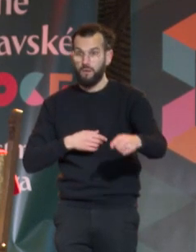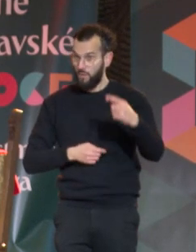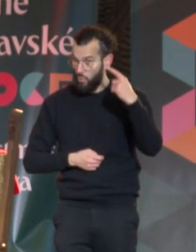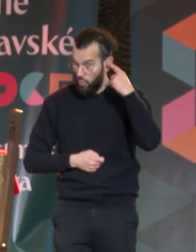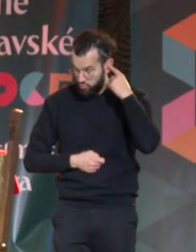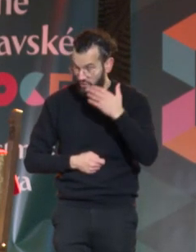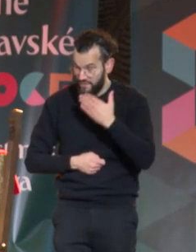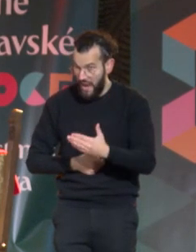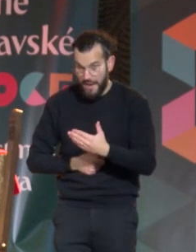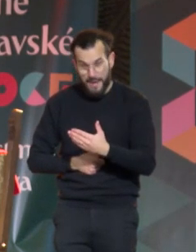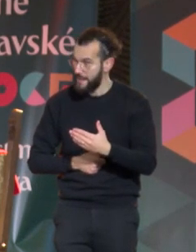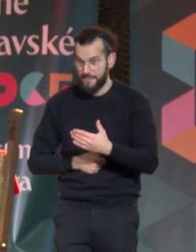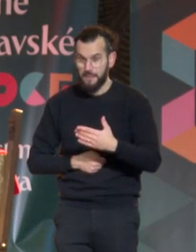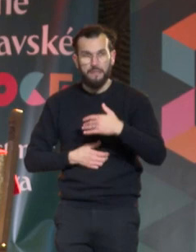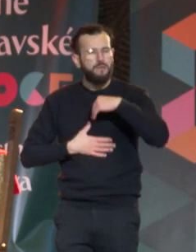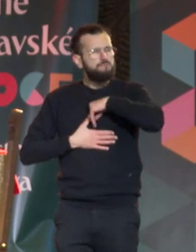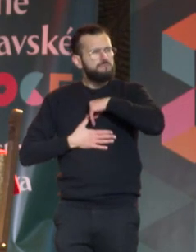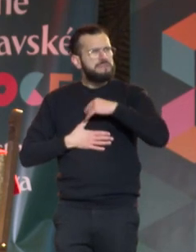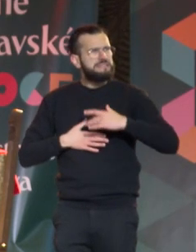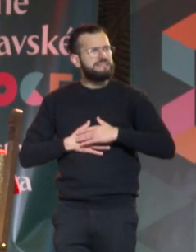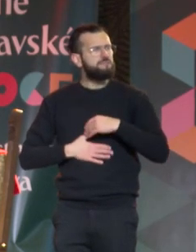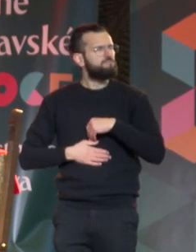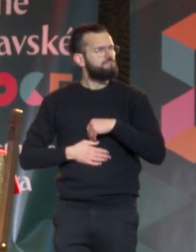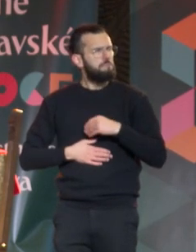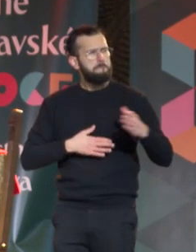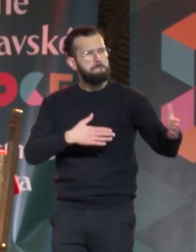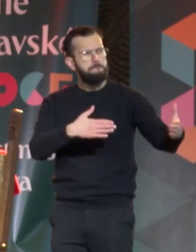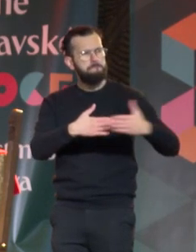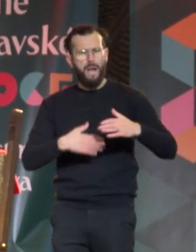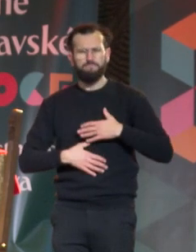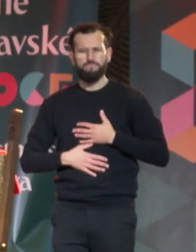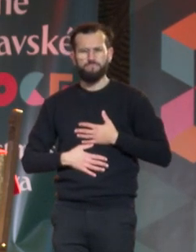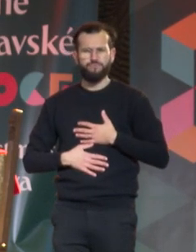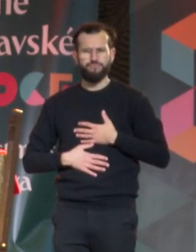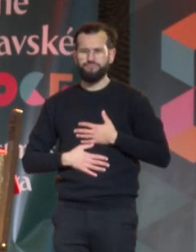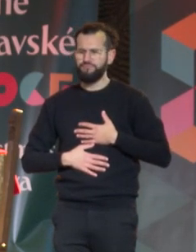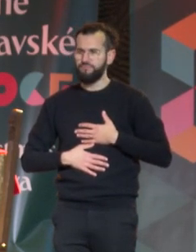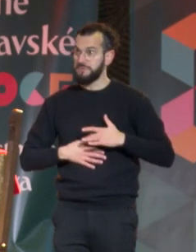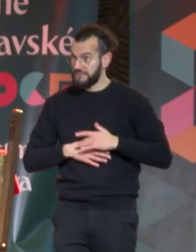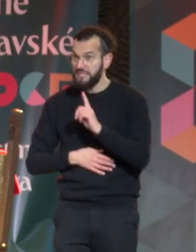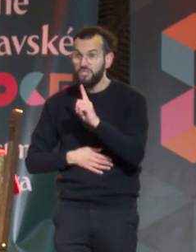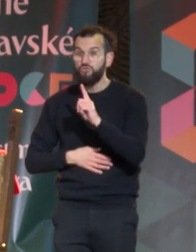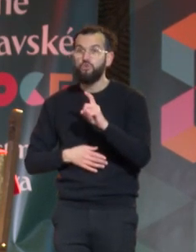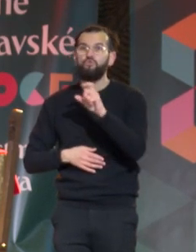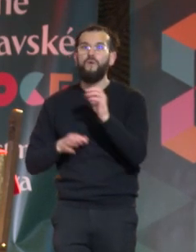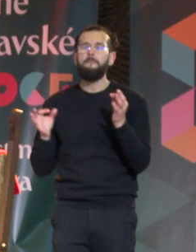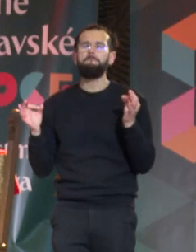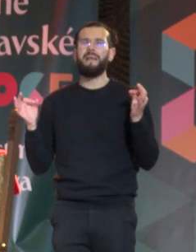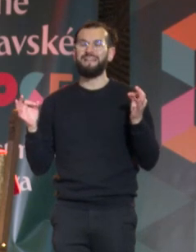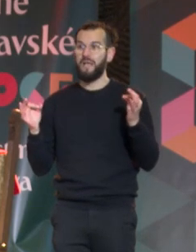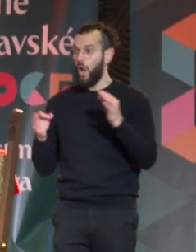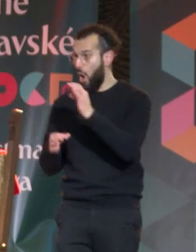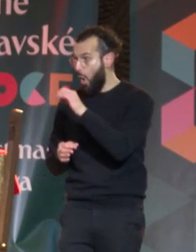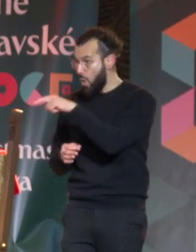ušami, ale cítiš to niekde tu nad bruchom. Trochu sa to v tebe zachveje. Cítiš to aj ty, otuško?